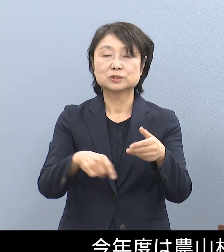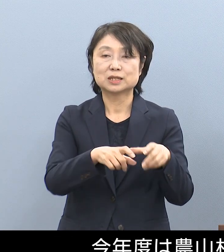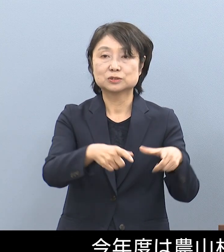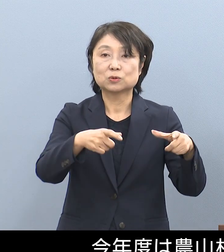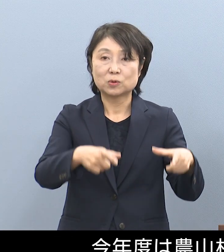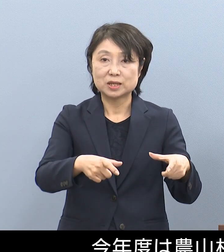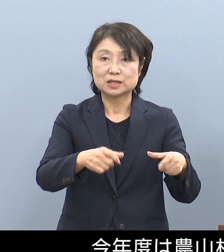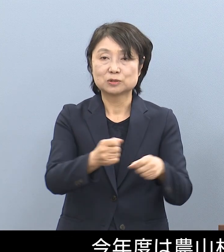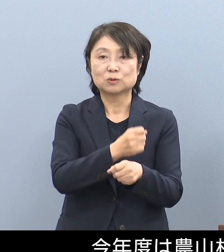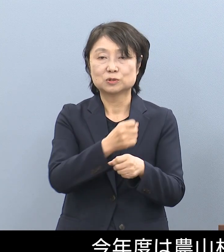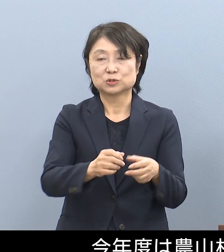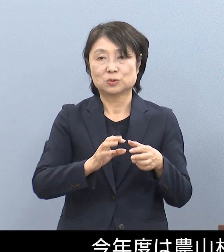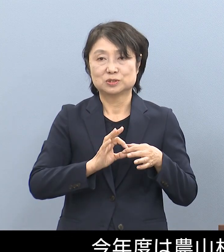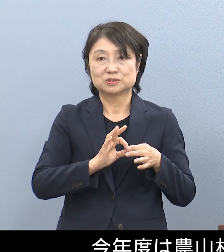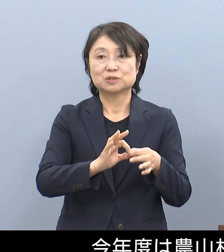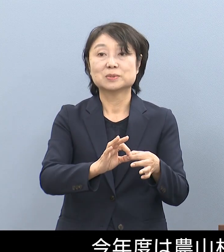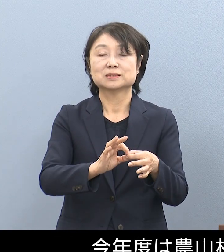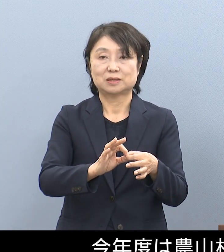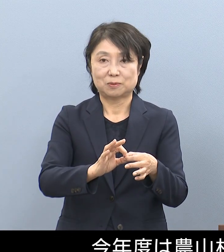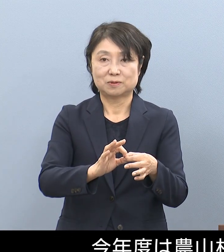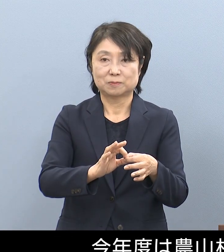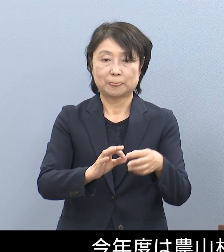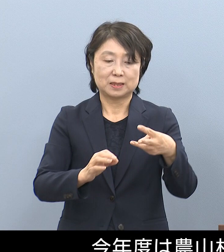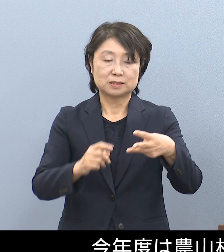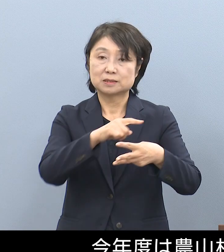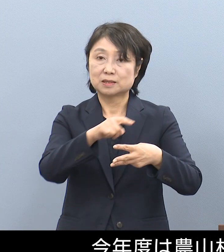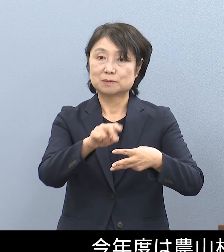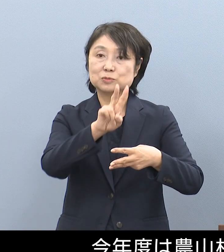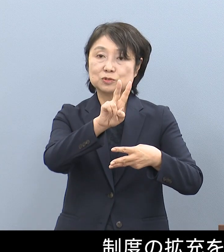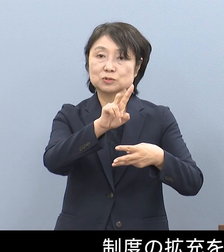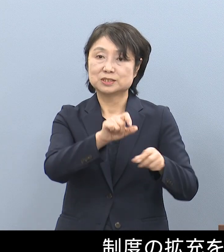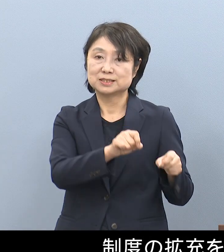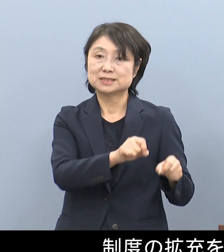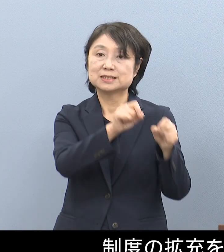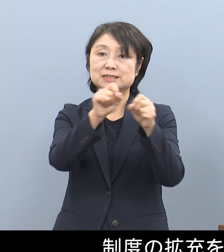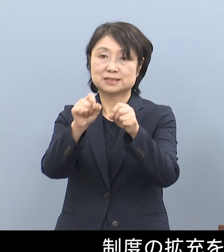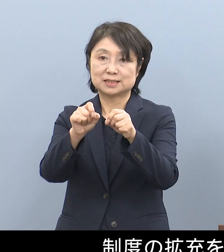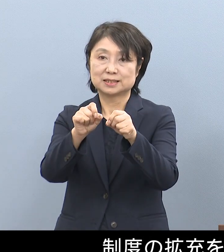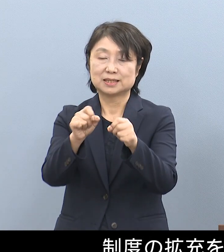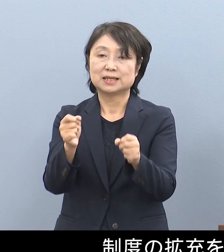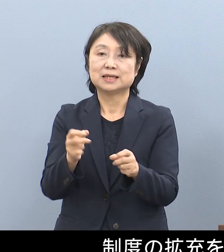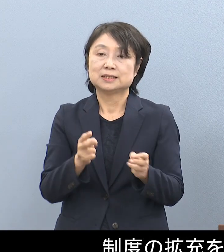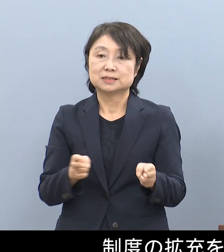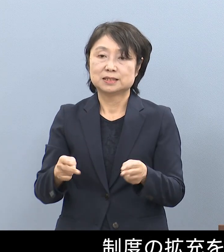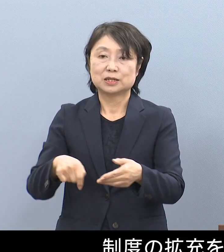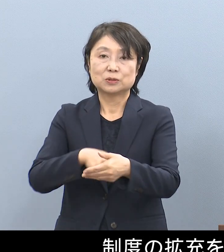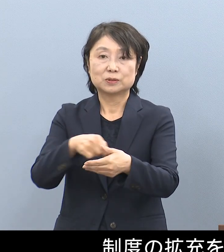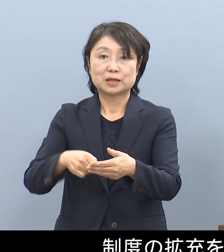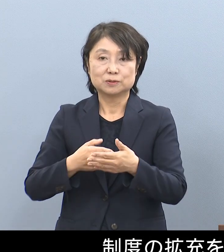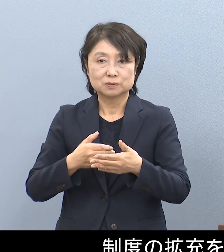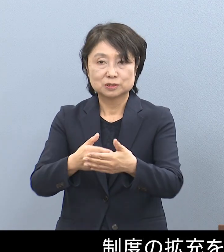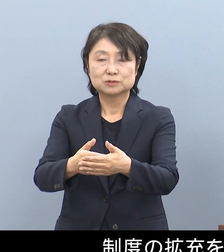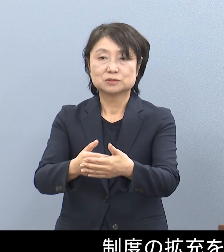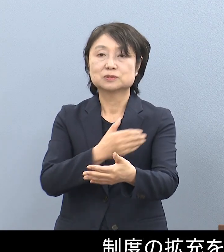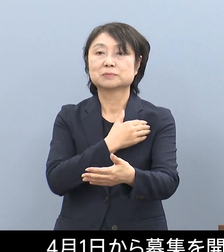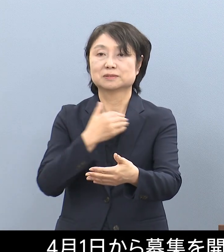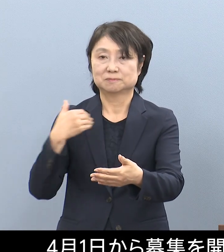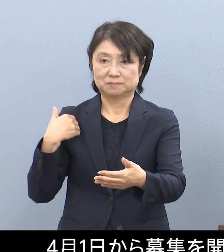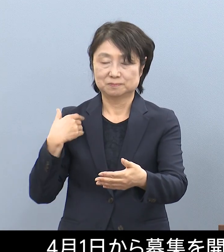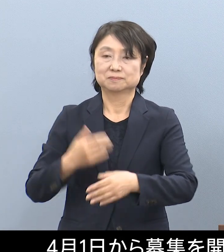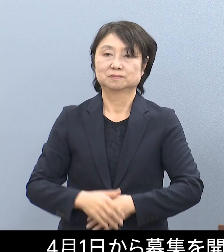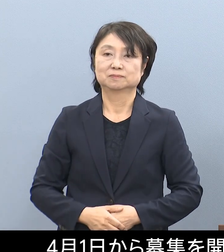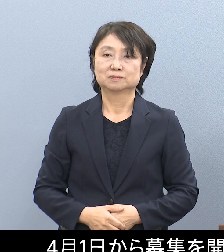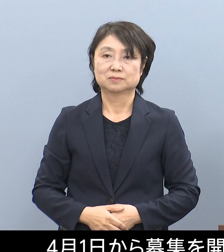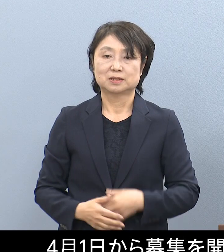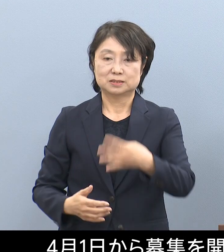実施される事業につきましては3分の2に引き上げ、制度の拡充を図ったところでございます。